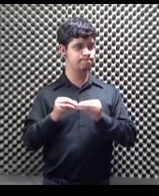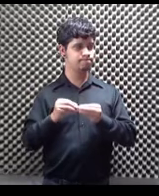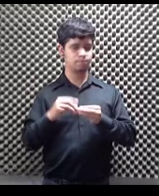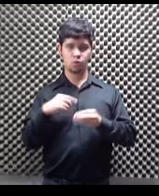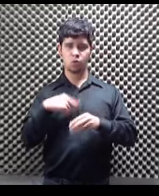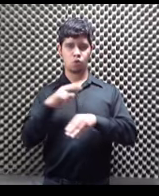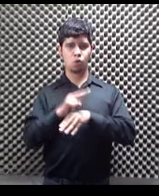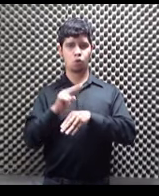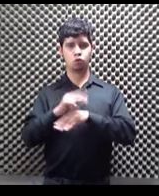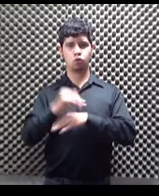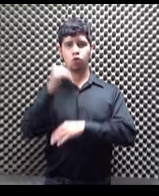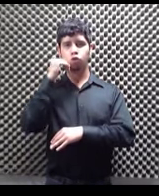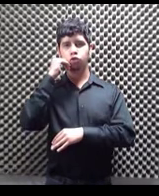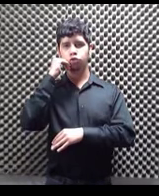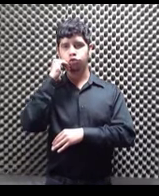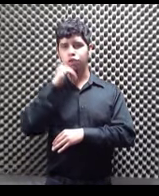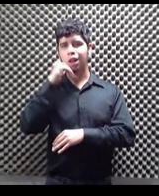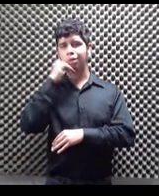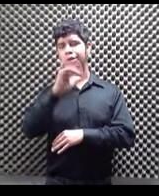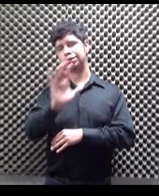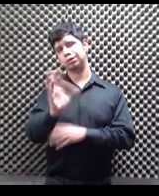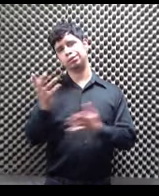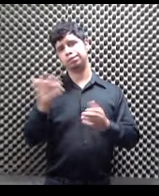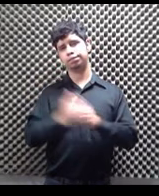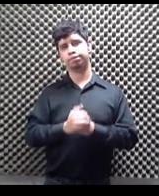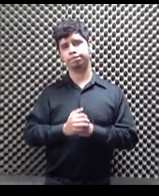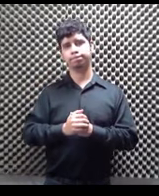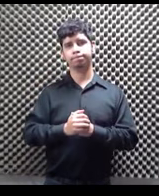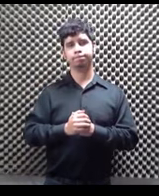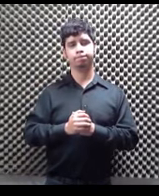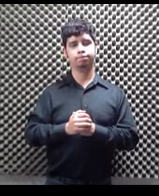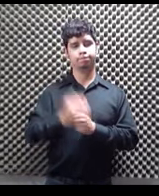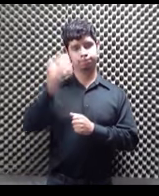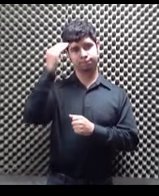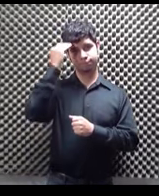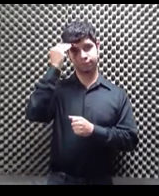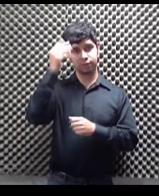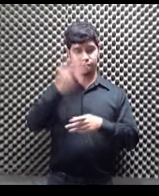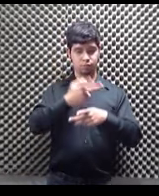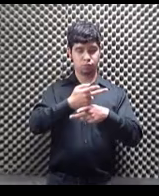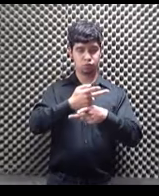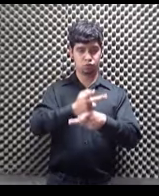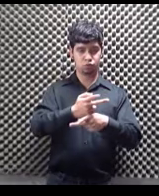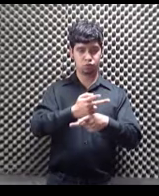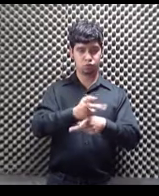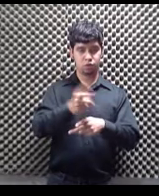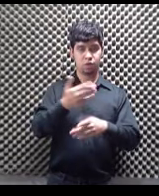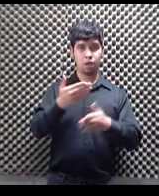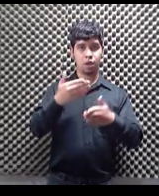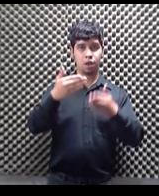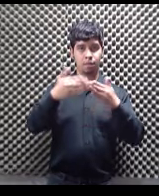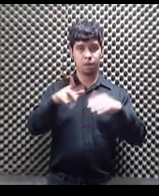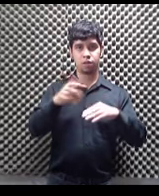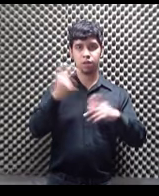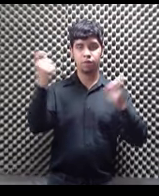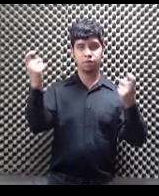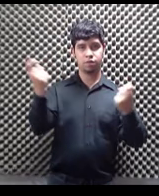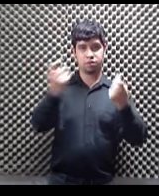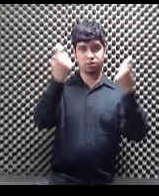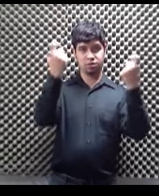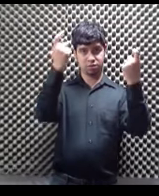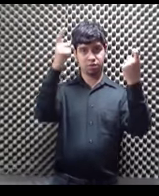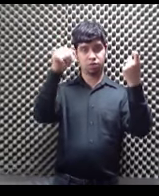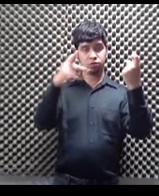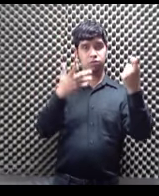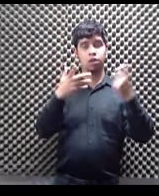todos los días. No son cosas que yo sé, por ejemplo, que la producción pues es parte del festival